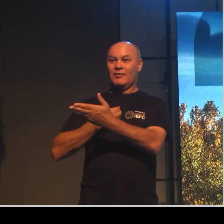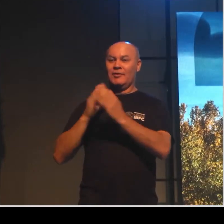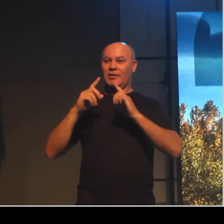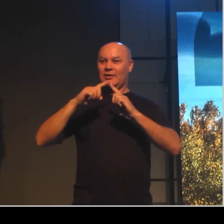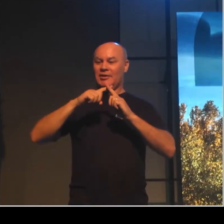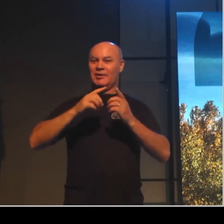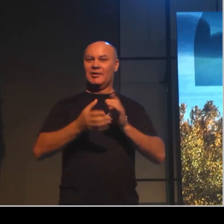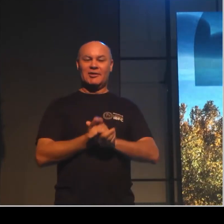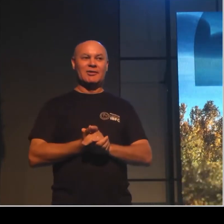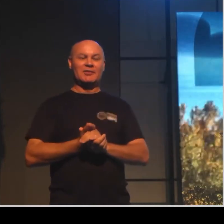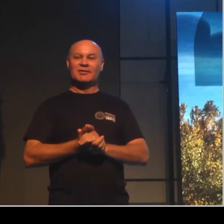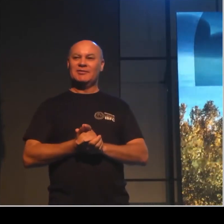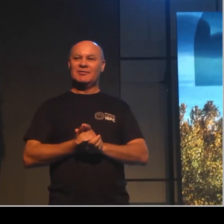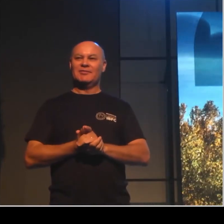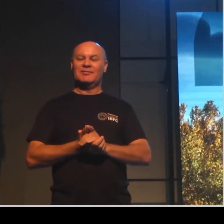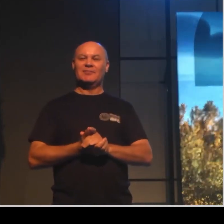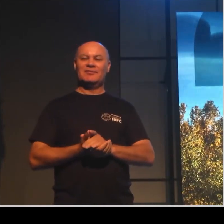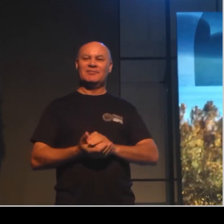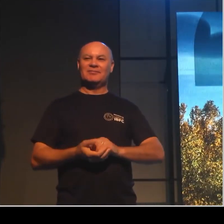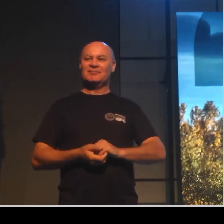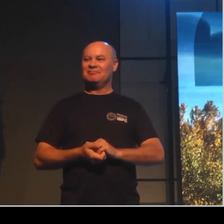senão isso aí eu vou virar tudo. Obrigado.